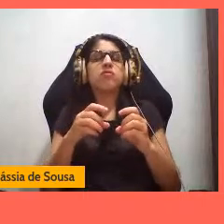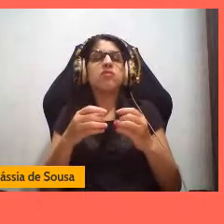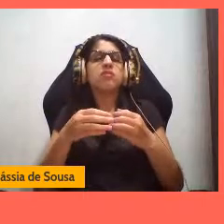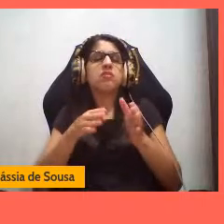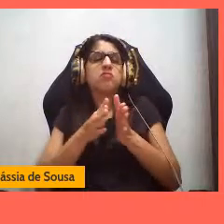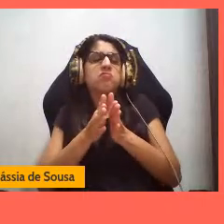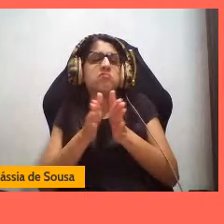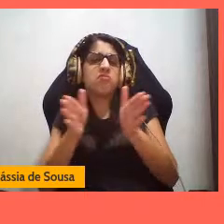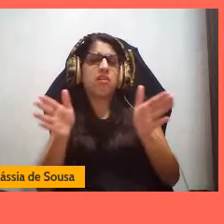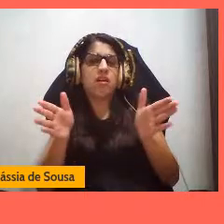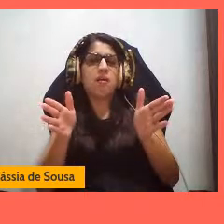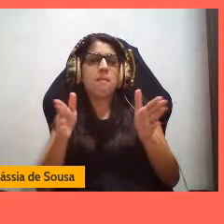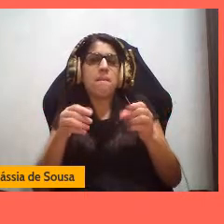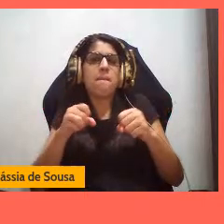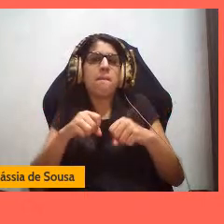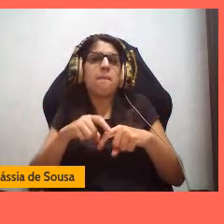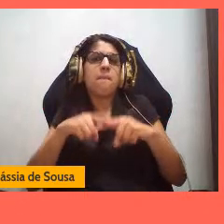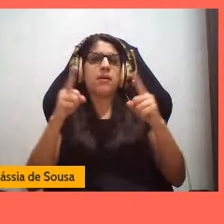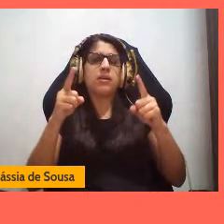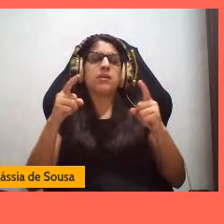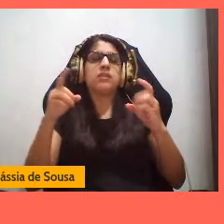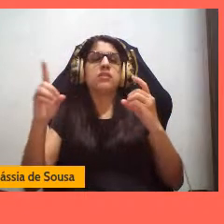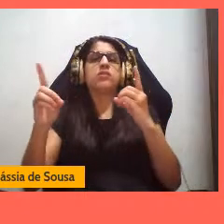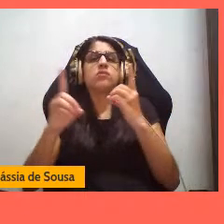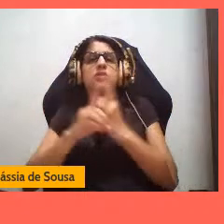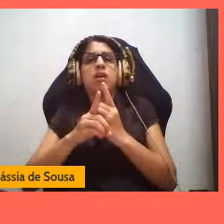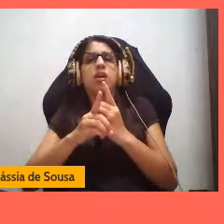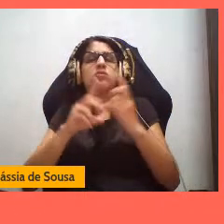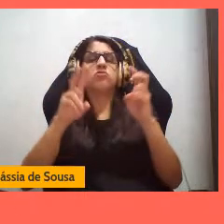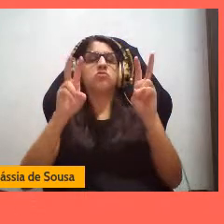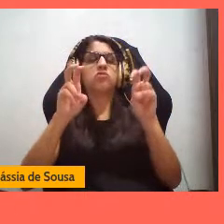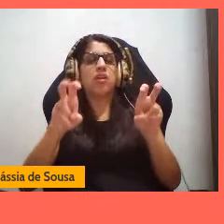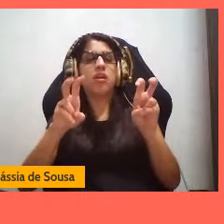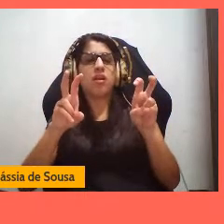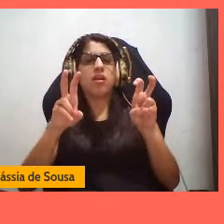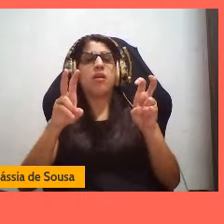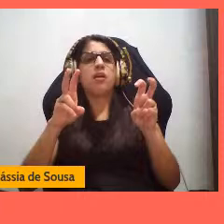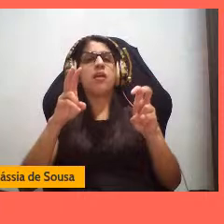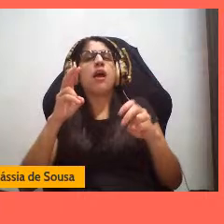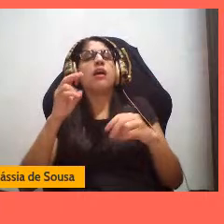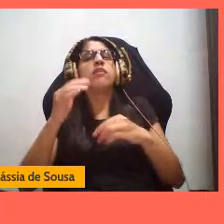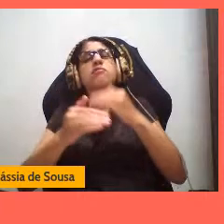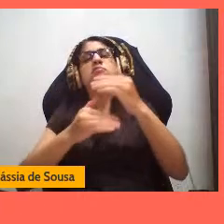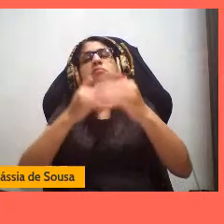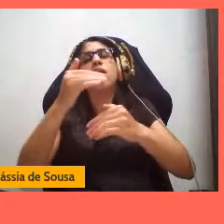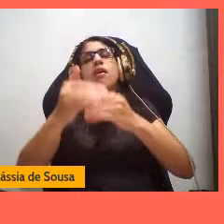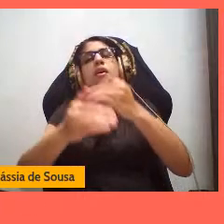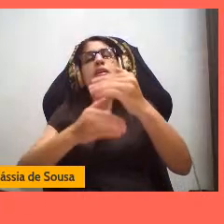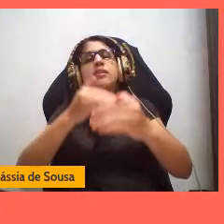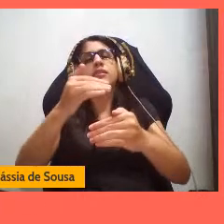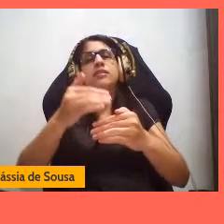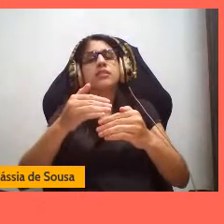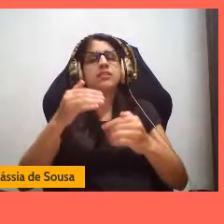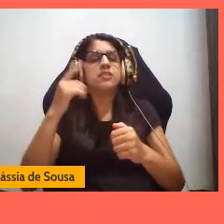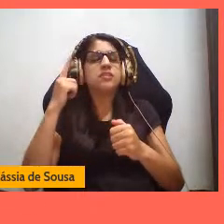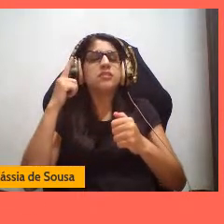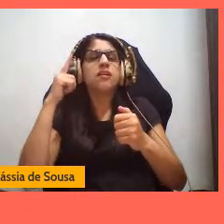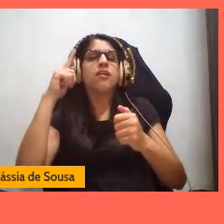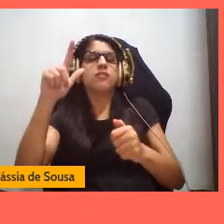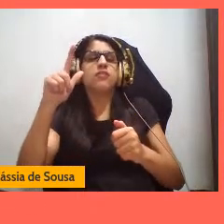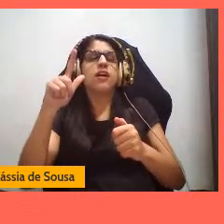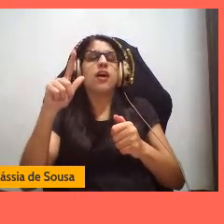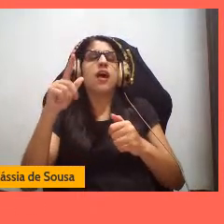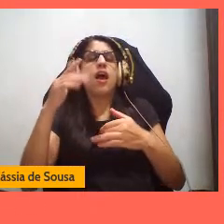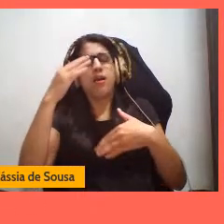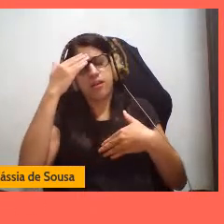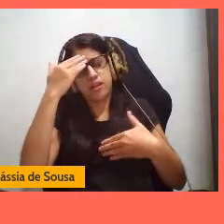a gente pode se encontrar nos temas, e a gente vai se descobrindo. Então, é uma gratidão, né, a todas